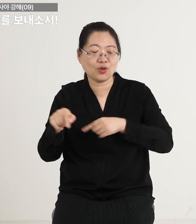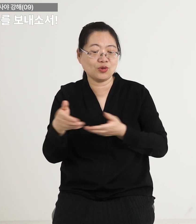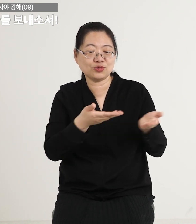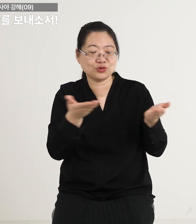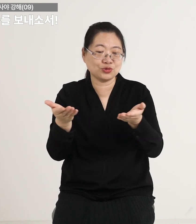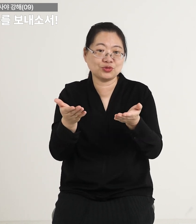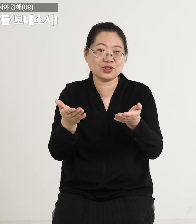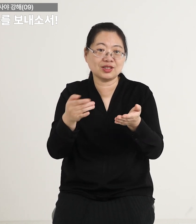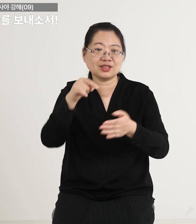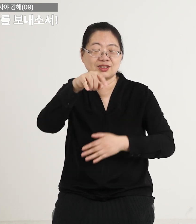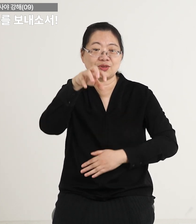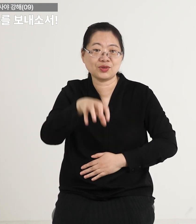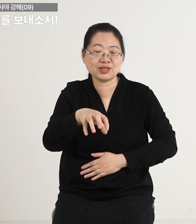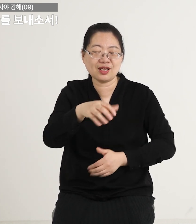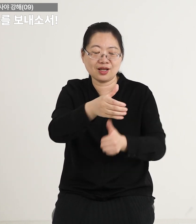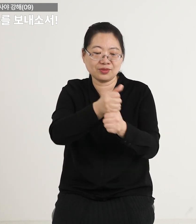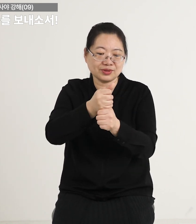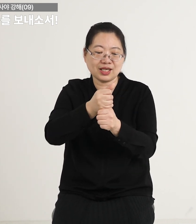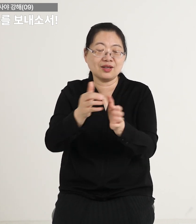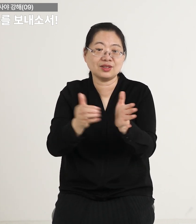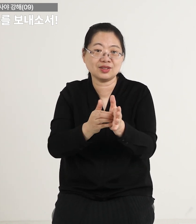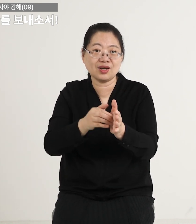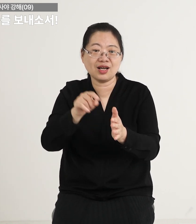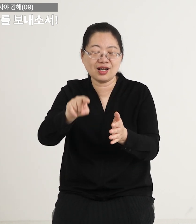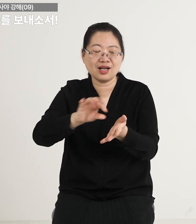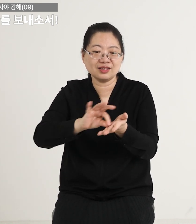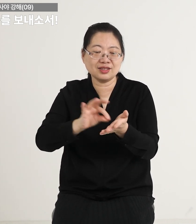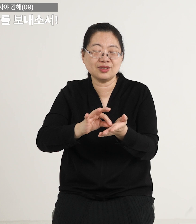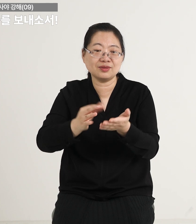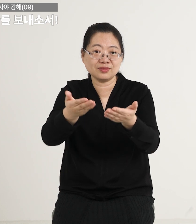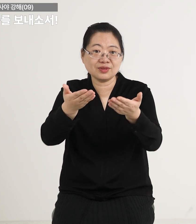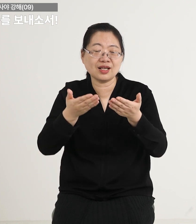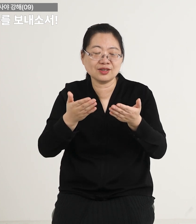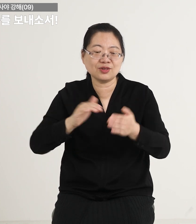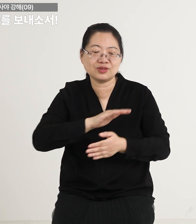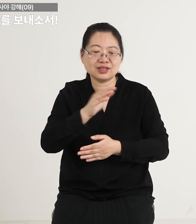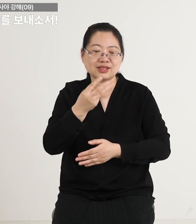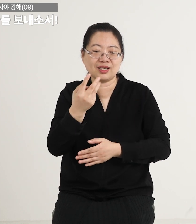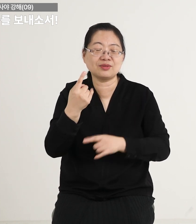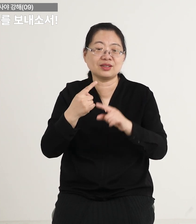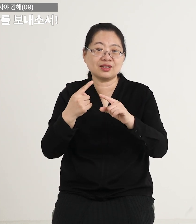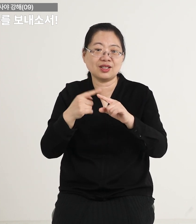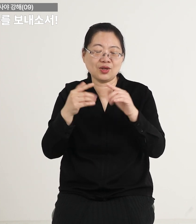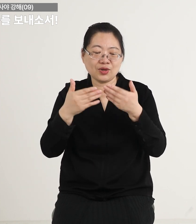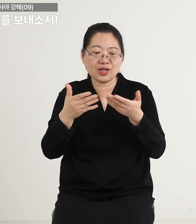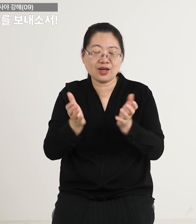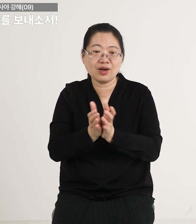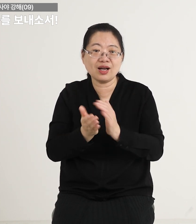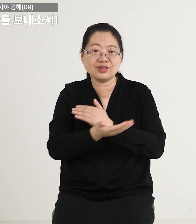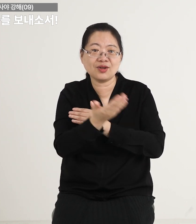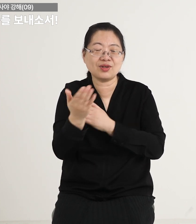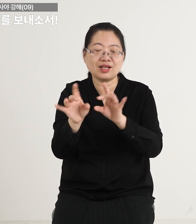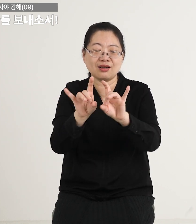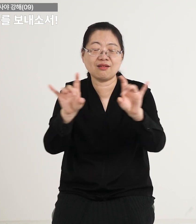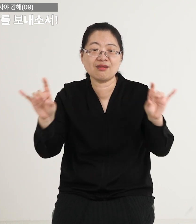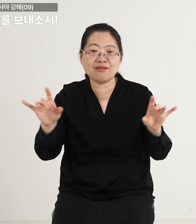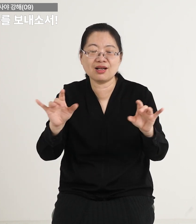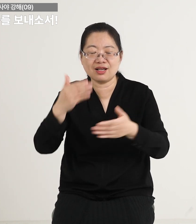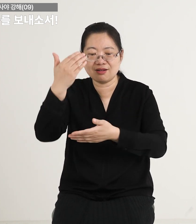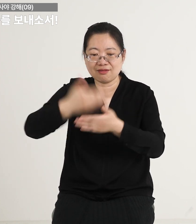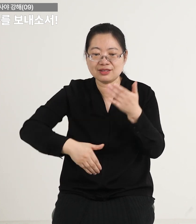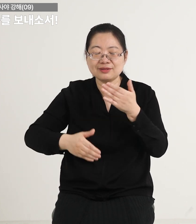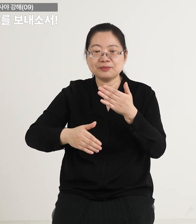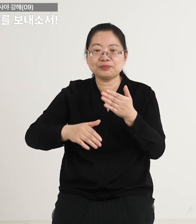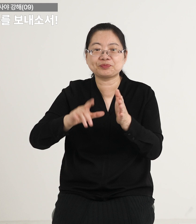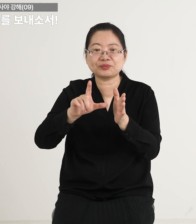겁니다. 거기에 붙잡히고 거기에 쓰임받는 우리 3.1 공동체와 여러분들의 각자의